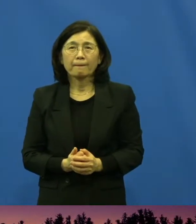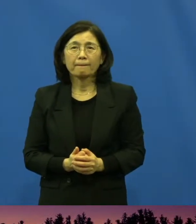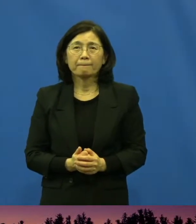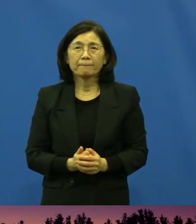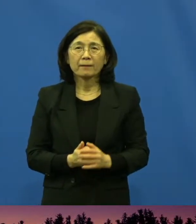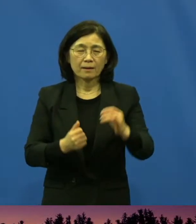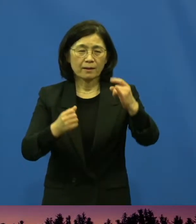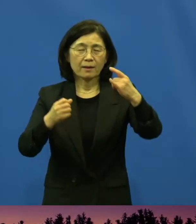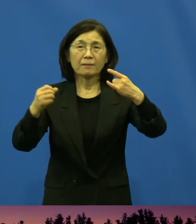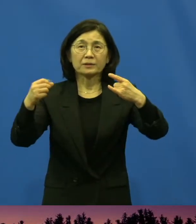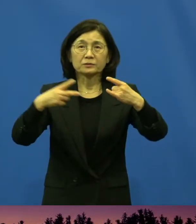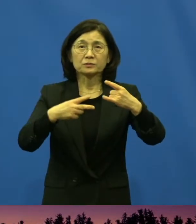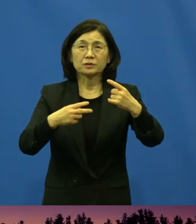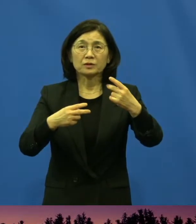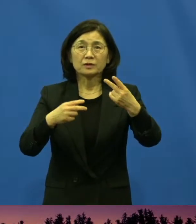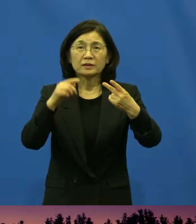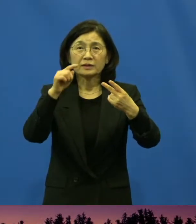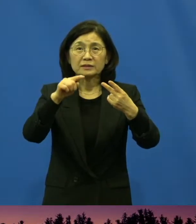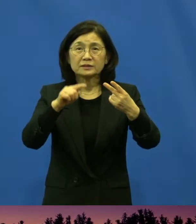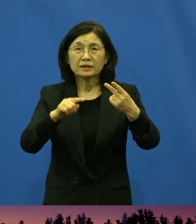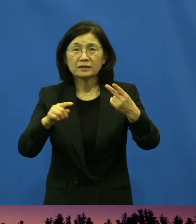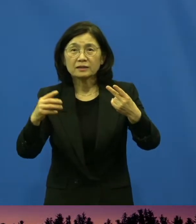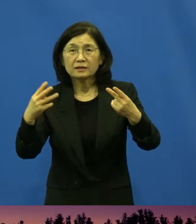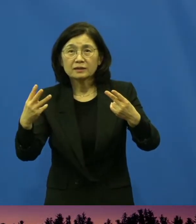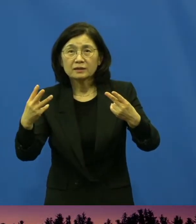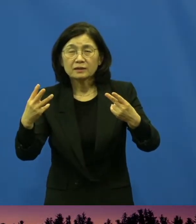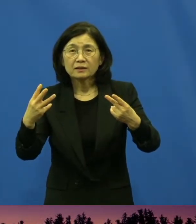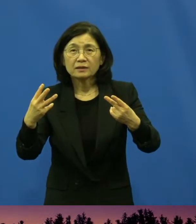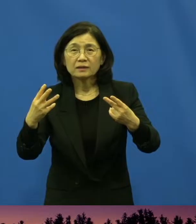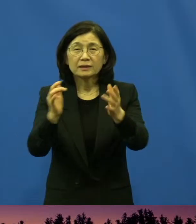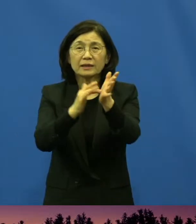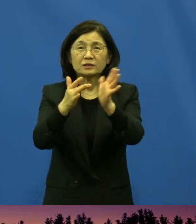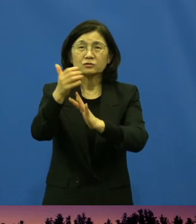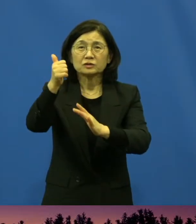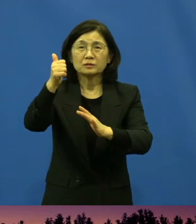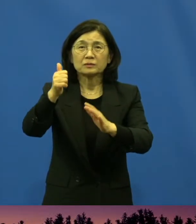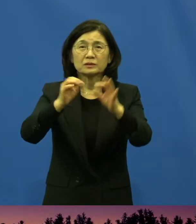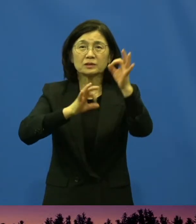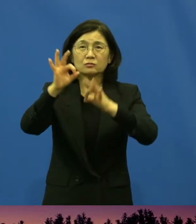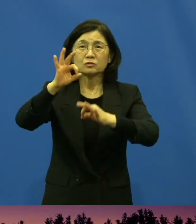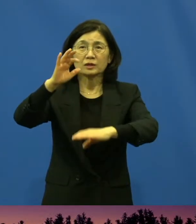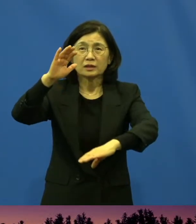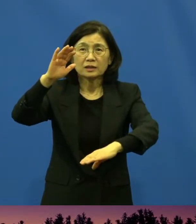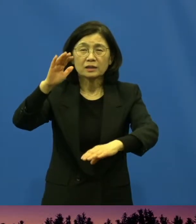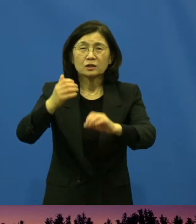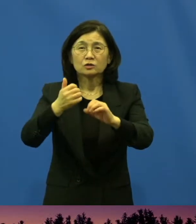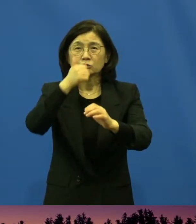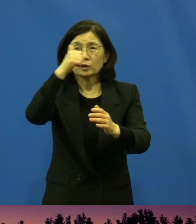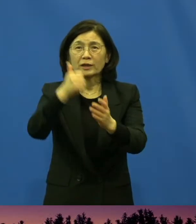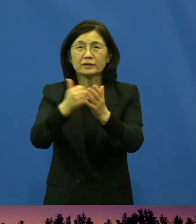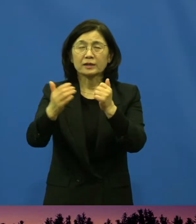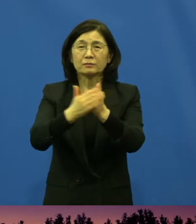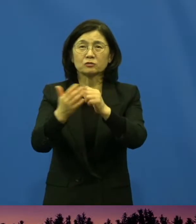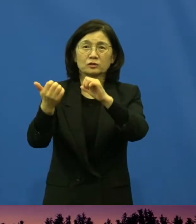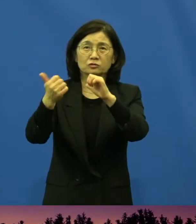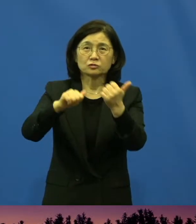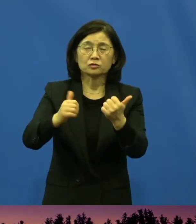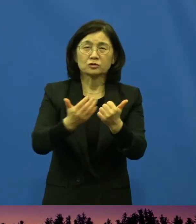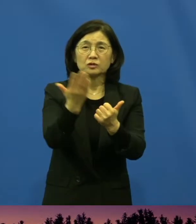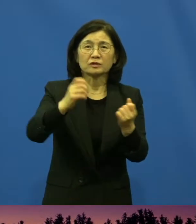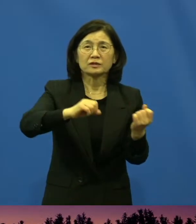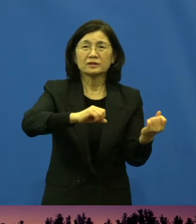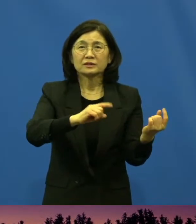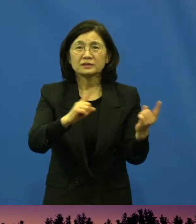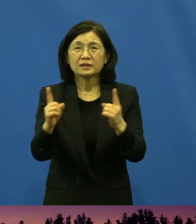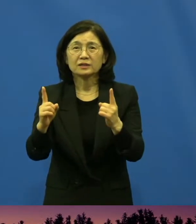에베소서 2장 1절로 3절에 보면 그는 허물과 죄로 죽었던 너희를 살리셨도다. 그때 너희는 그 가운데서 행하여 이